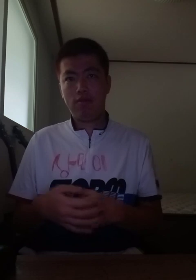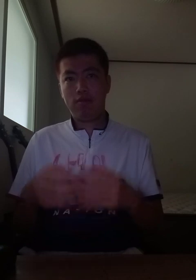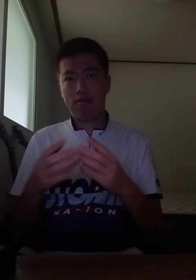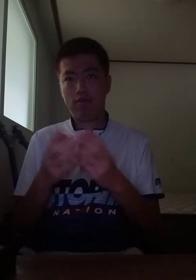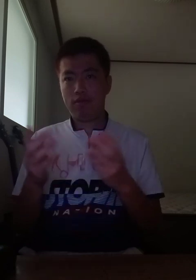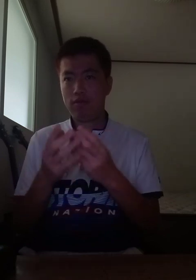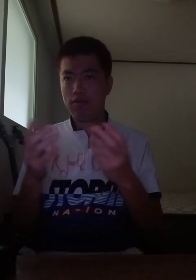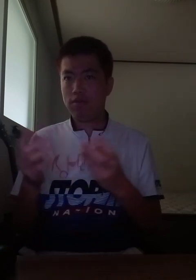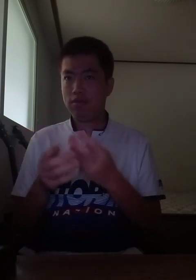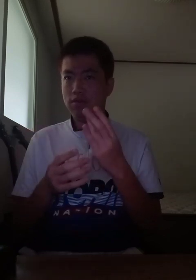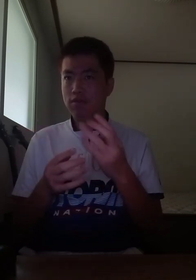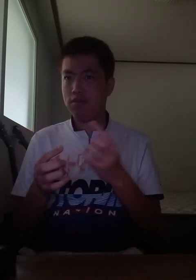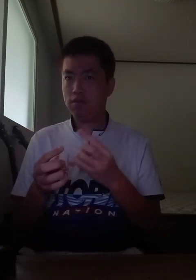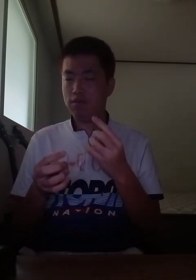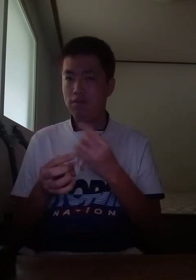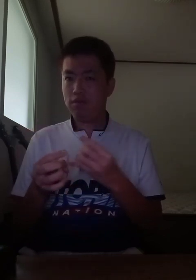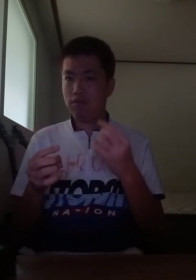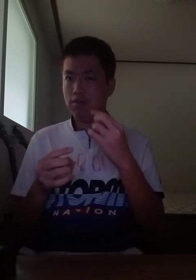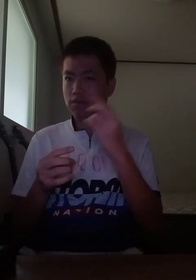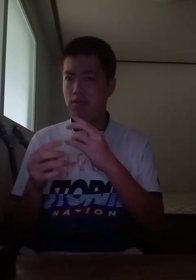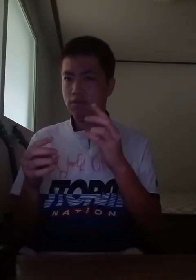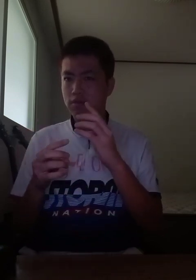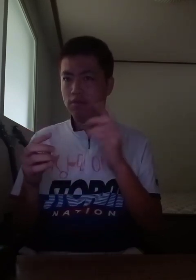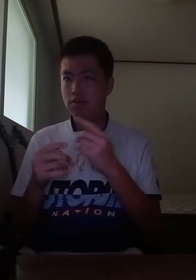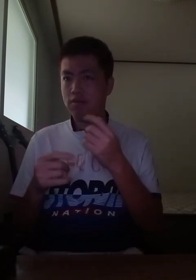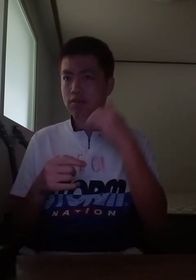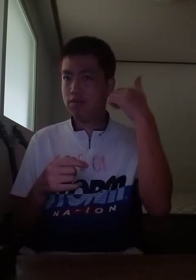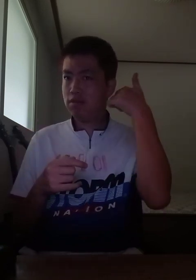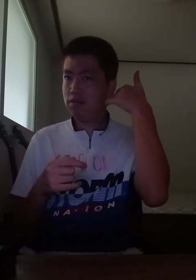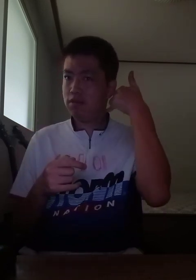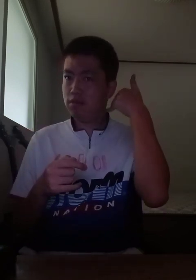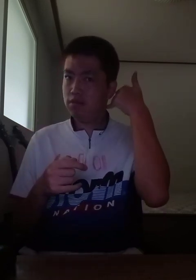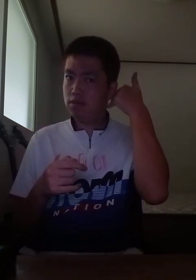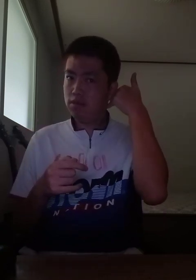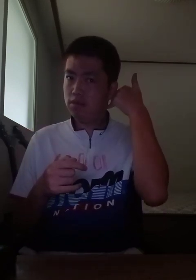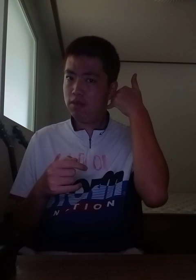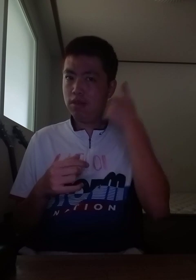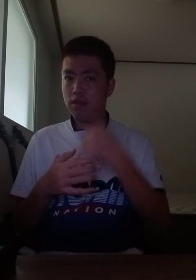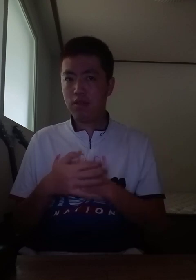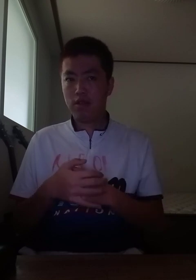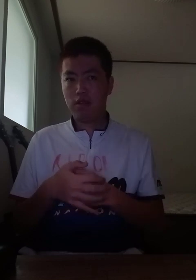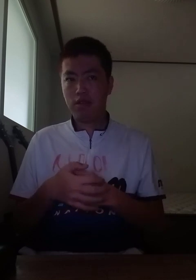반대로 현장에서 관제실 소리가 들리지 않는 곳도 있습니다. 여보세요?